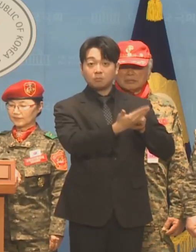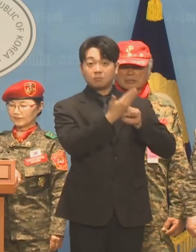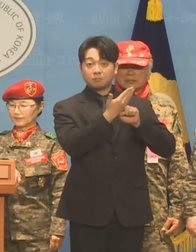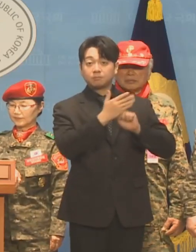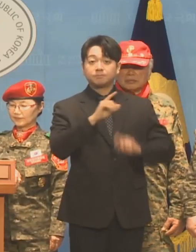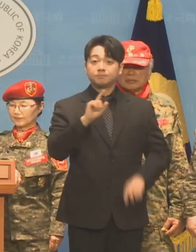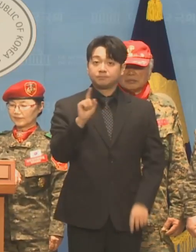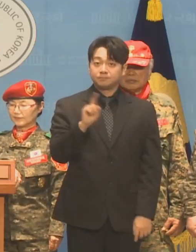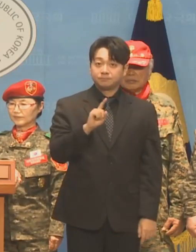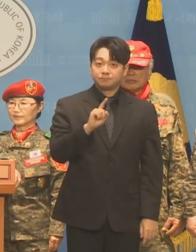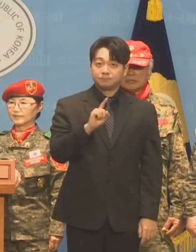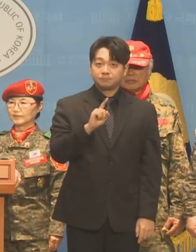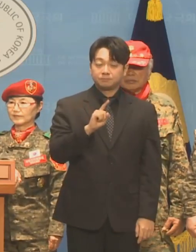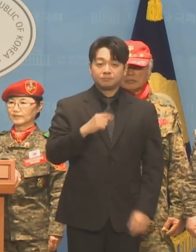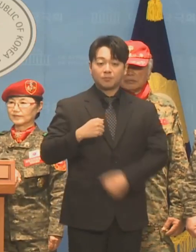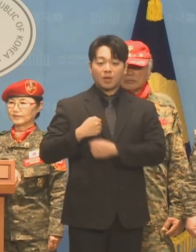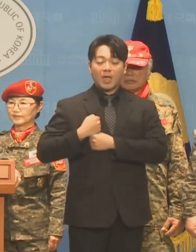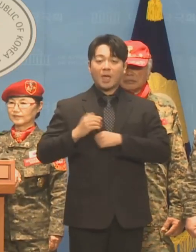해병대